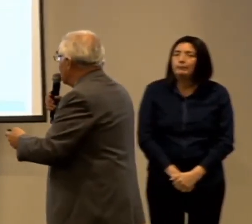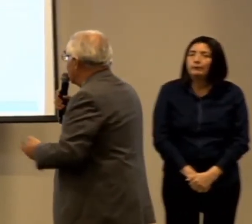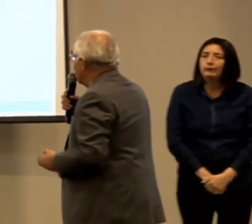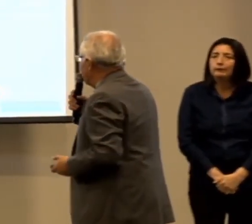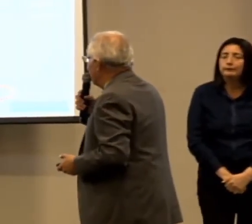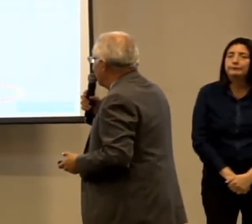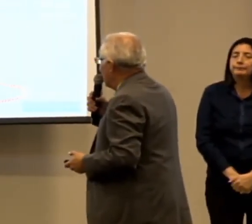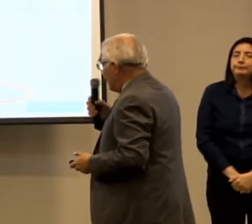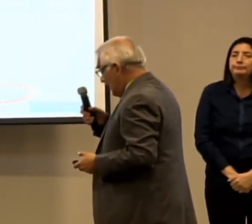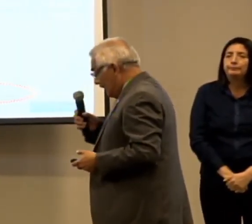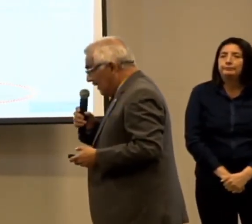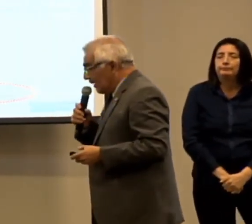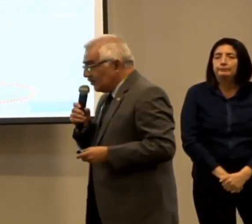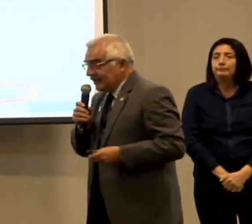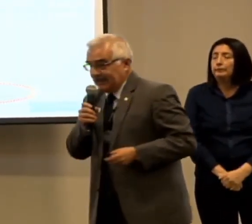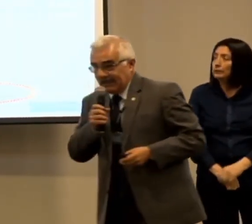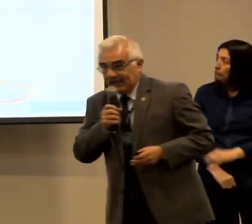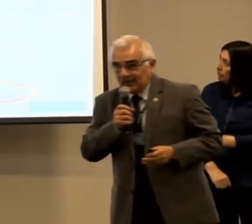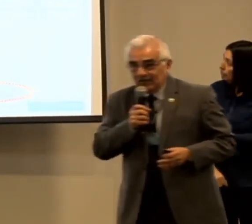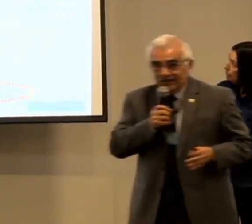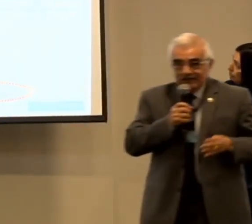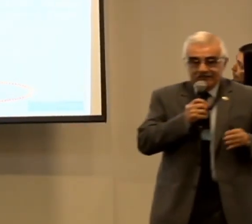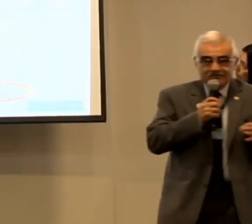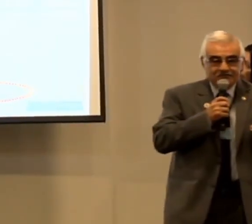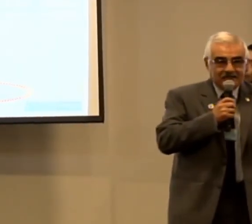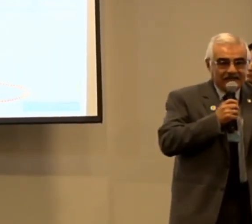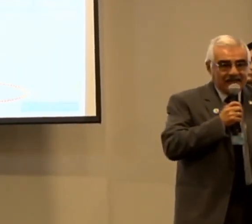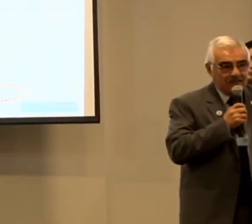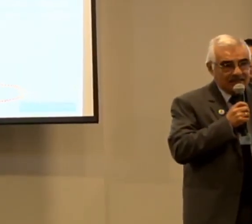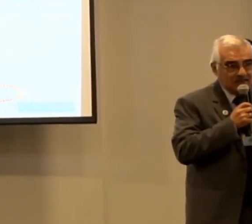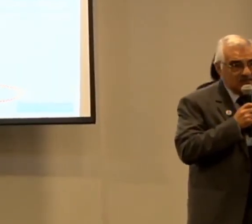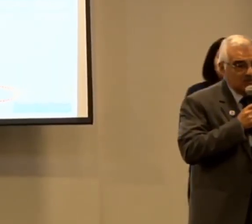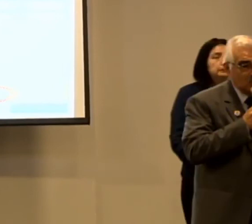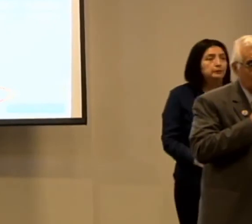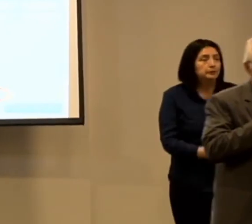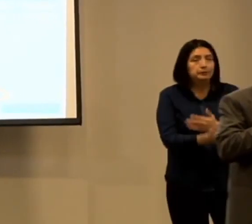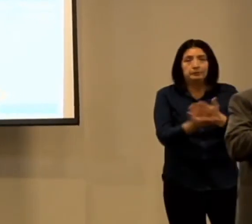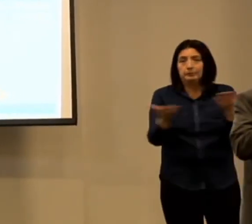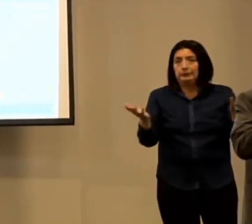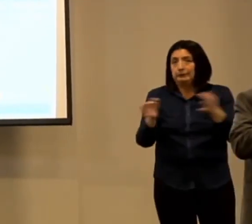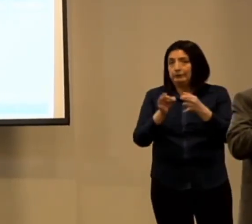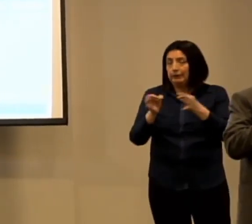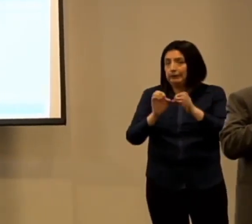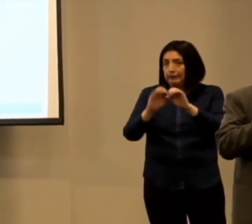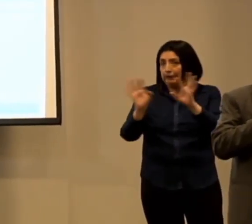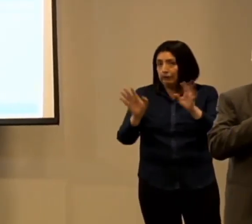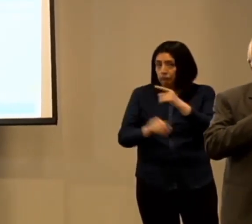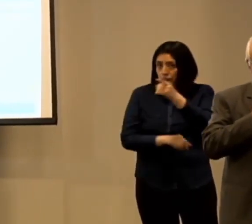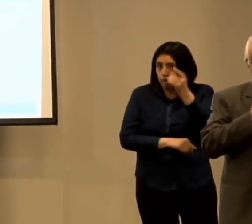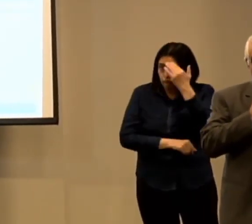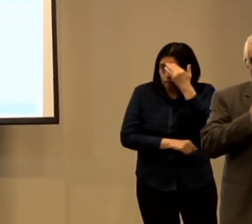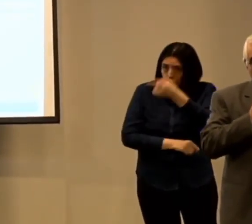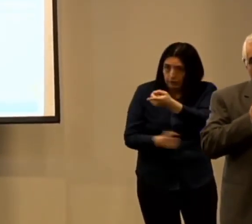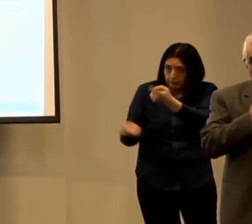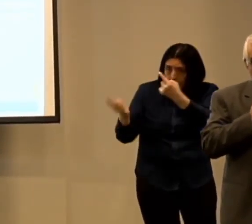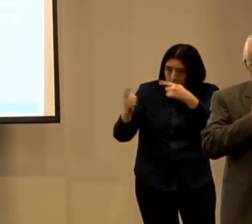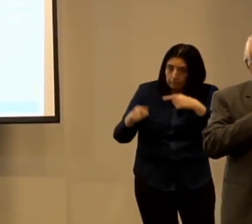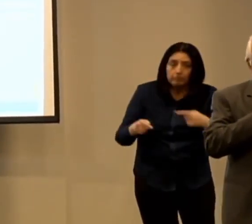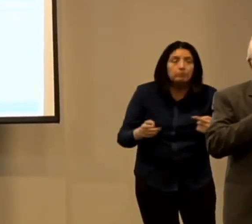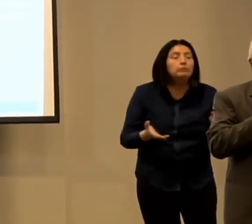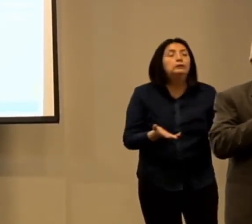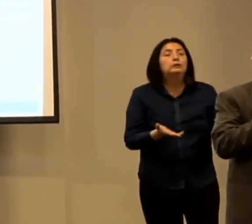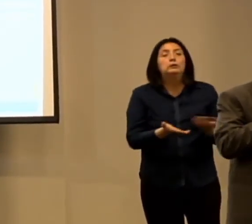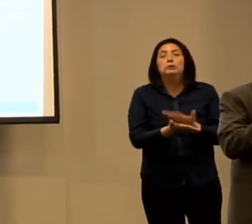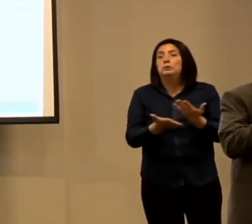Bien, la primera cosa que quiero que quede para todos muy claro, porque sé que han venido